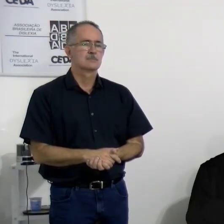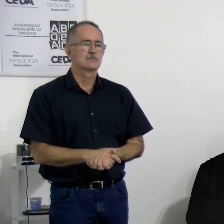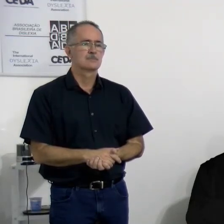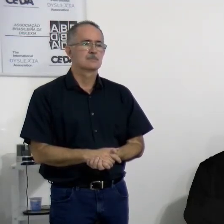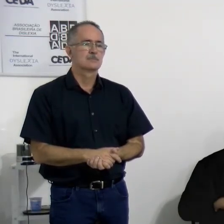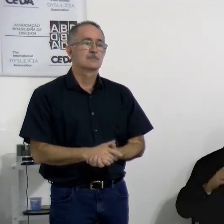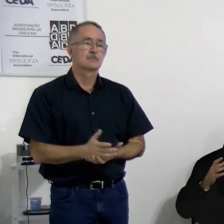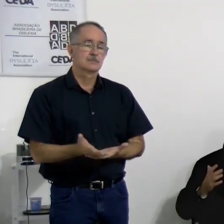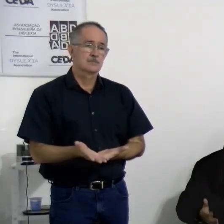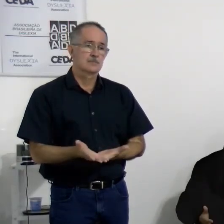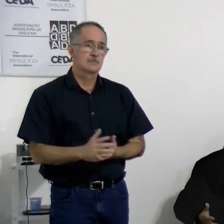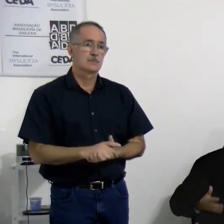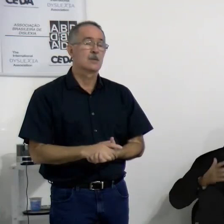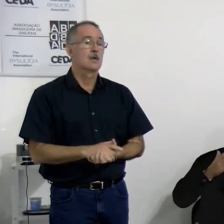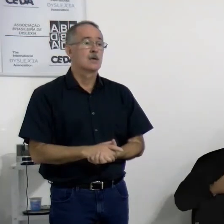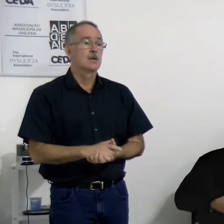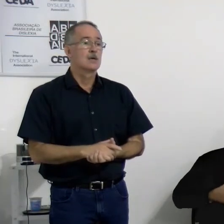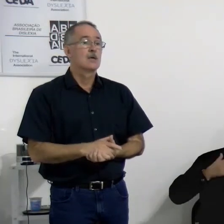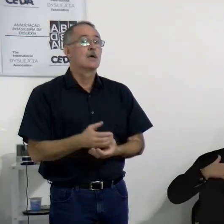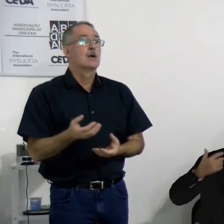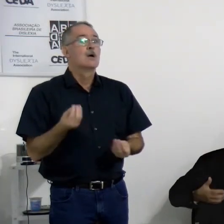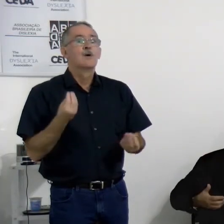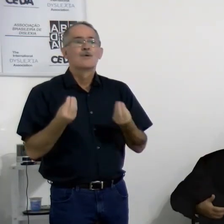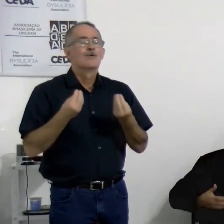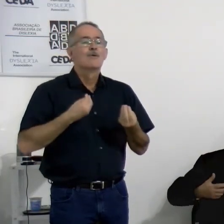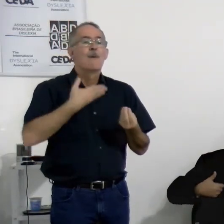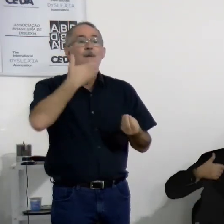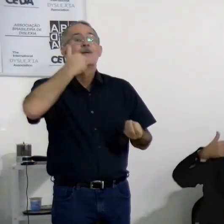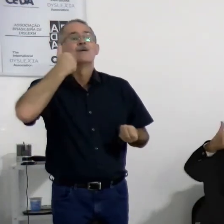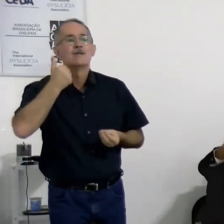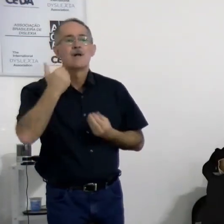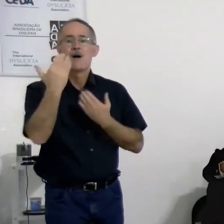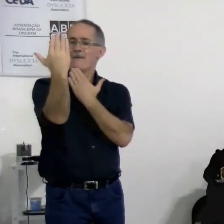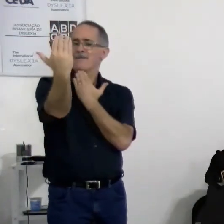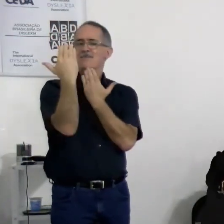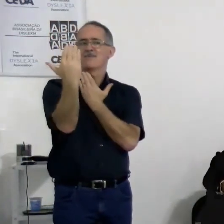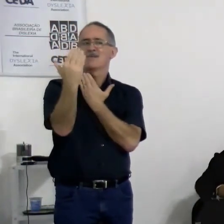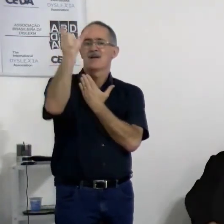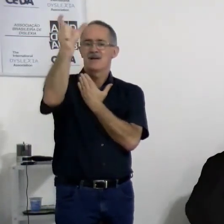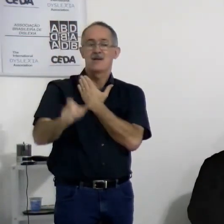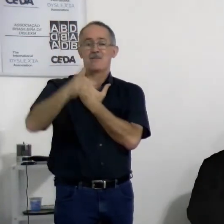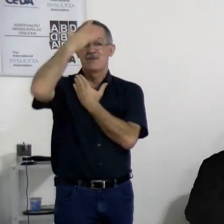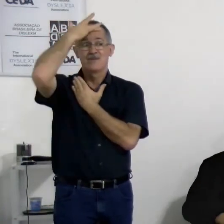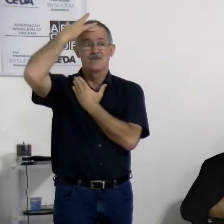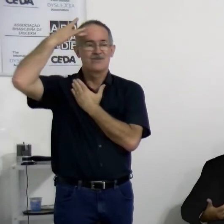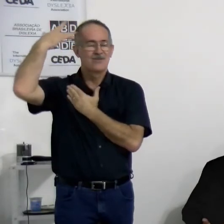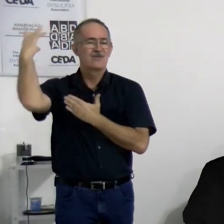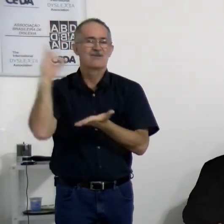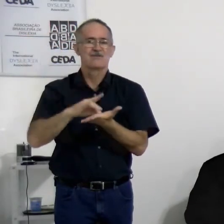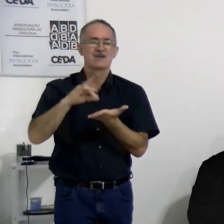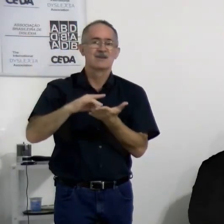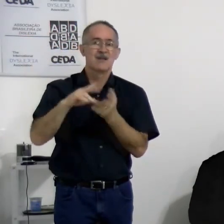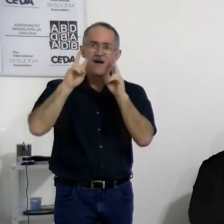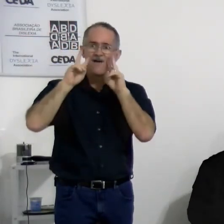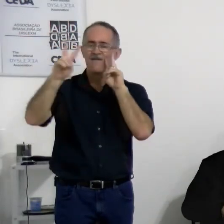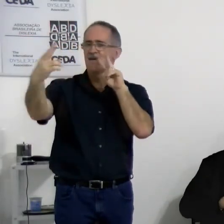powerful. Então tem alguma coisa sobre a interação pessoal, não é, com uma pessoa de carne e osso ali, que a criança